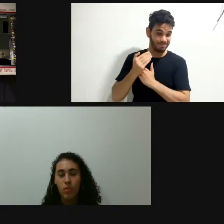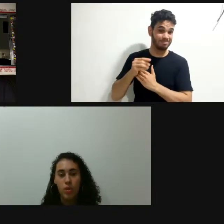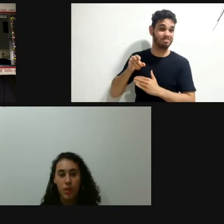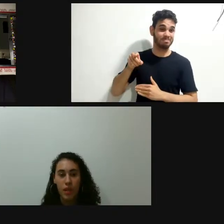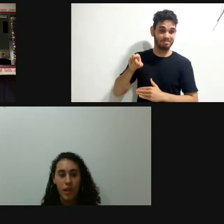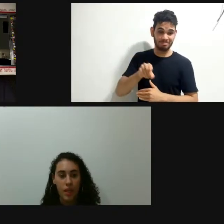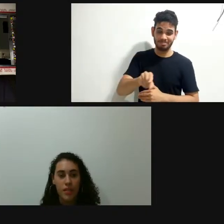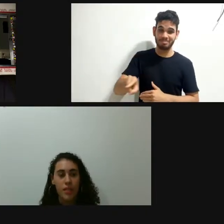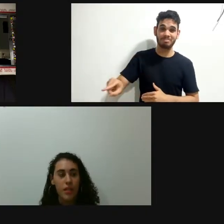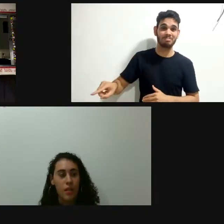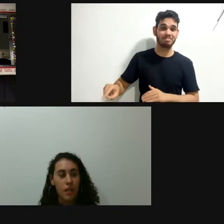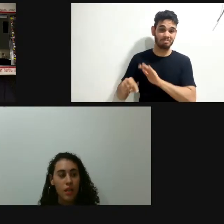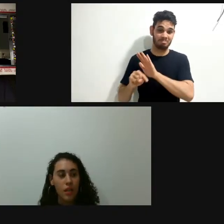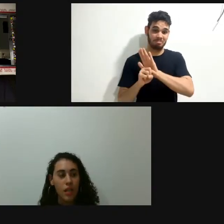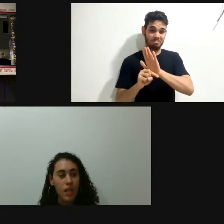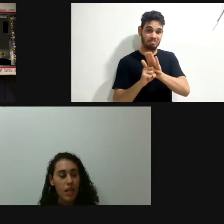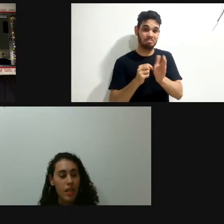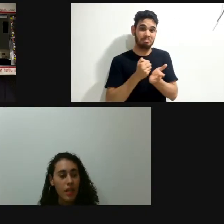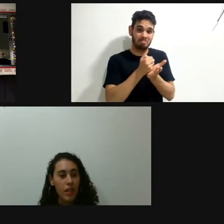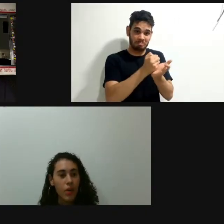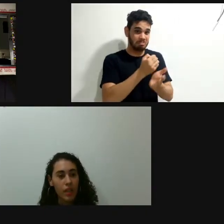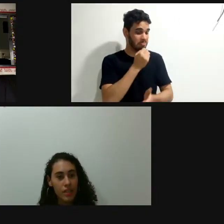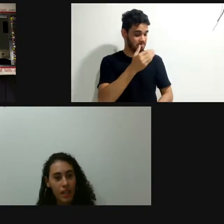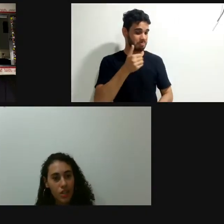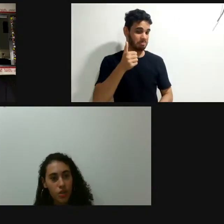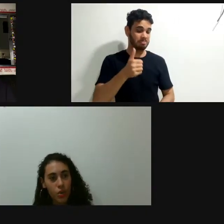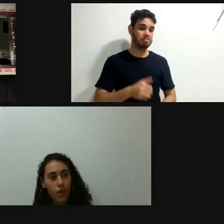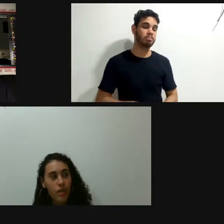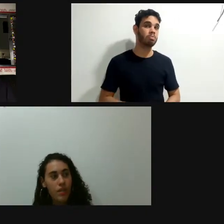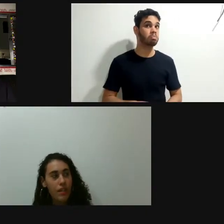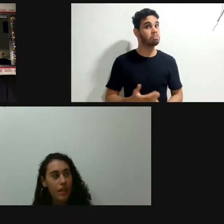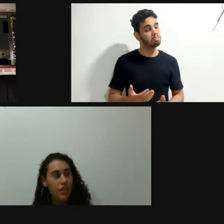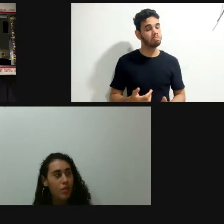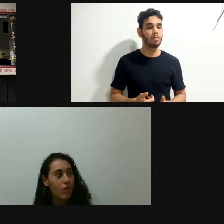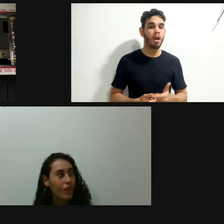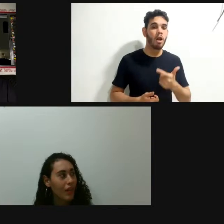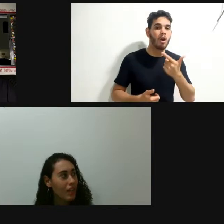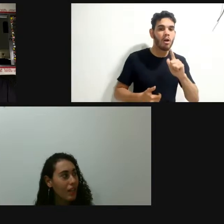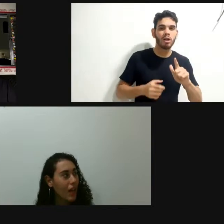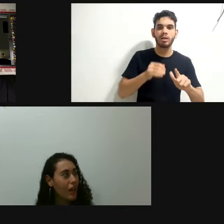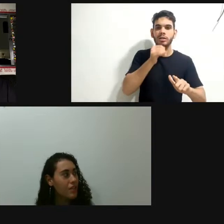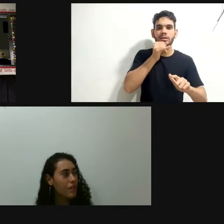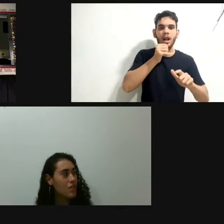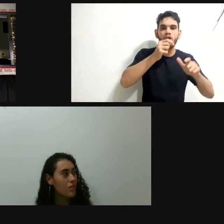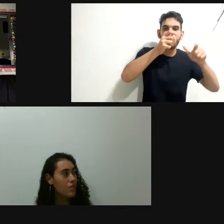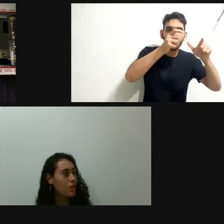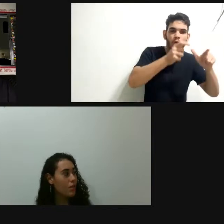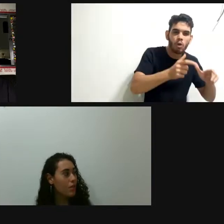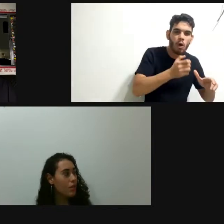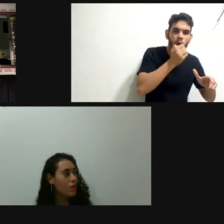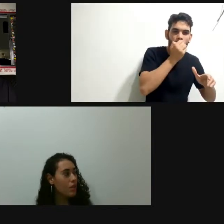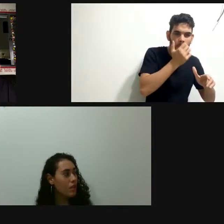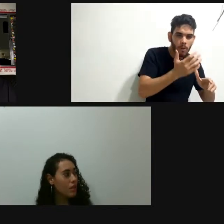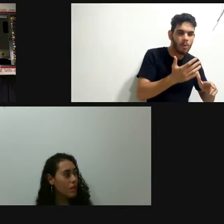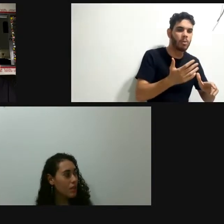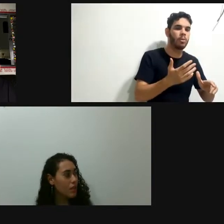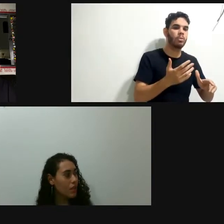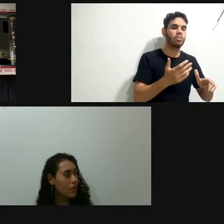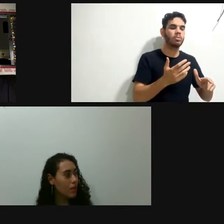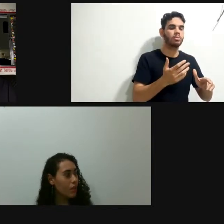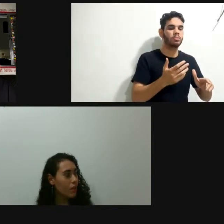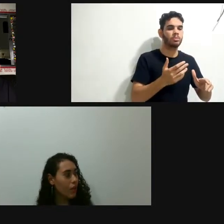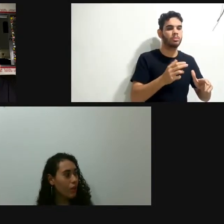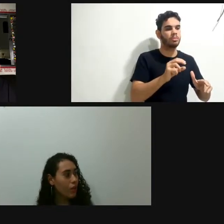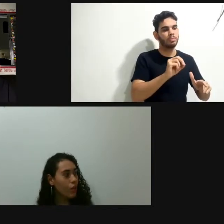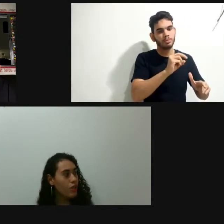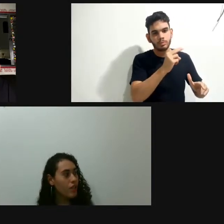muito os mangakas. E em outras questões, em questão de localidade, em questões de algo